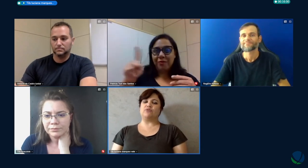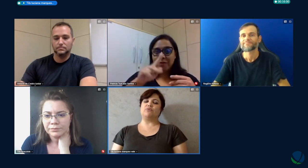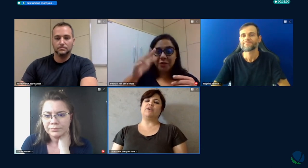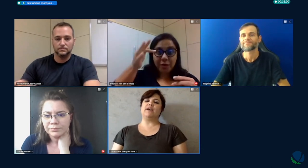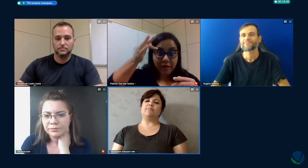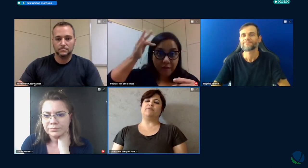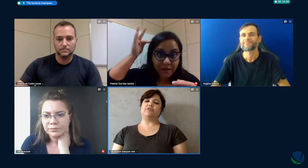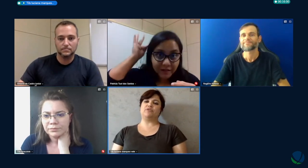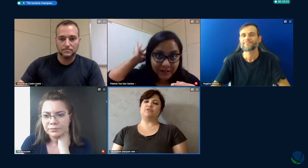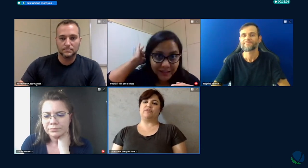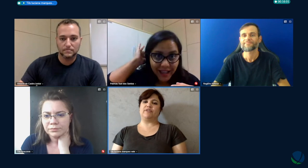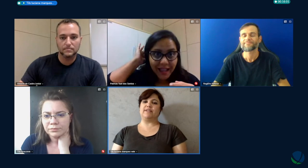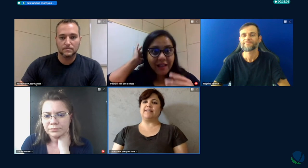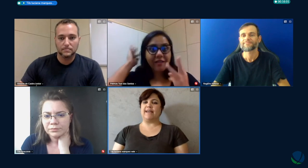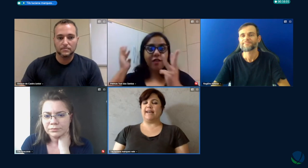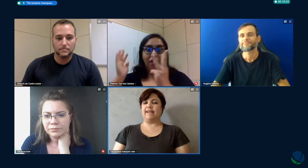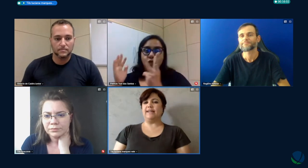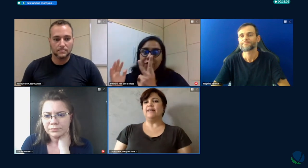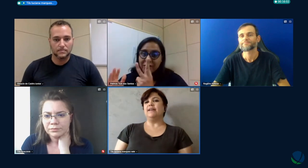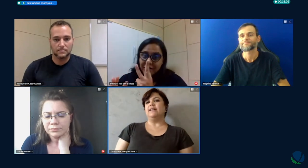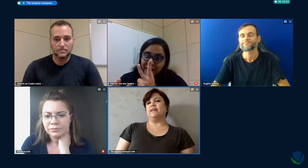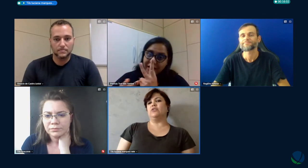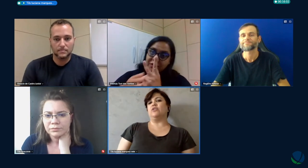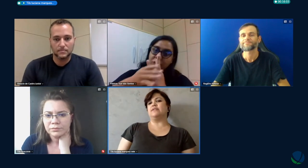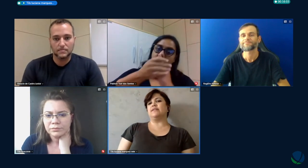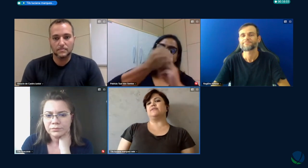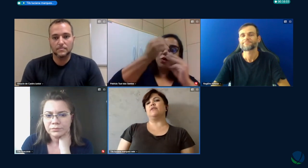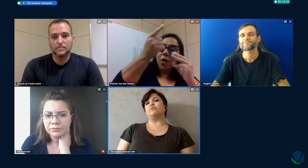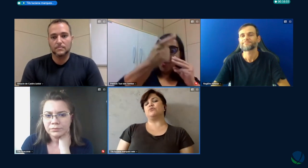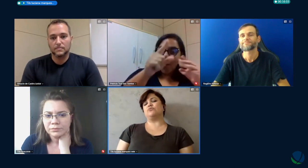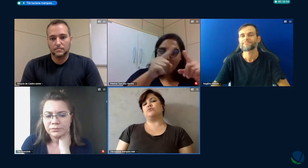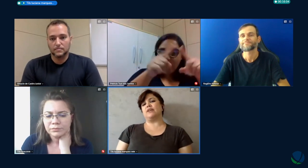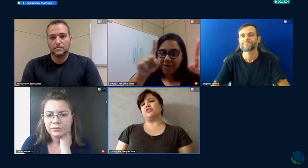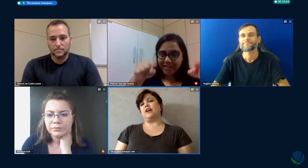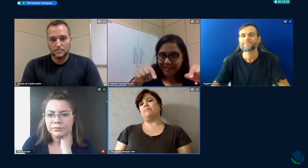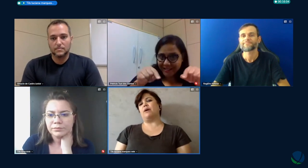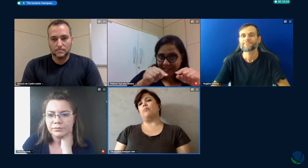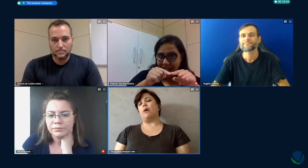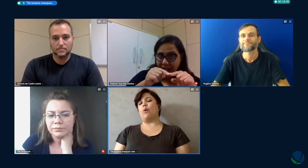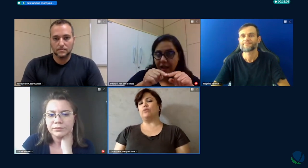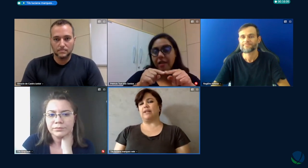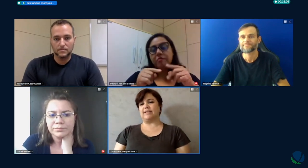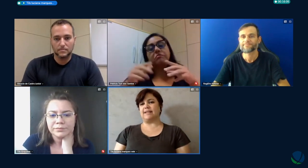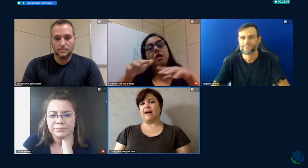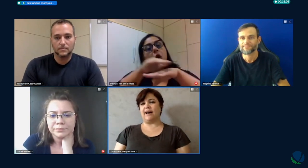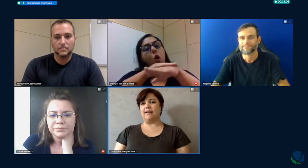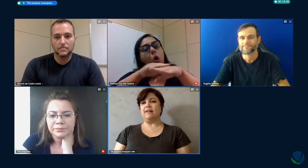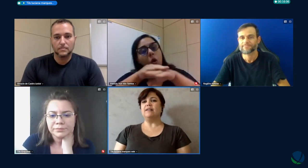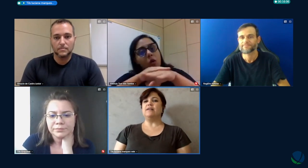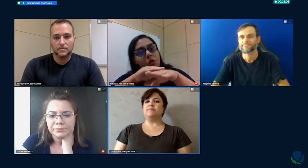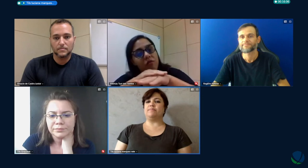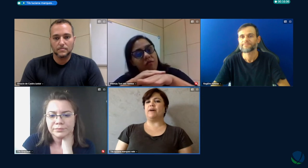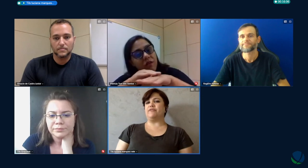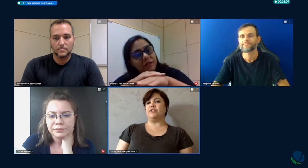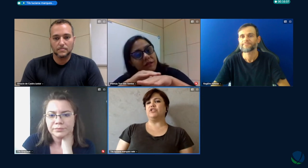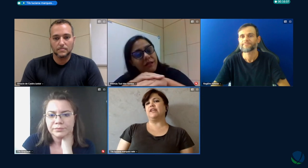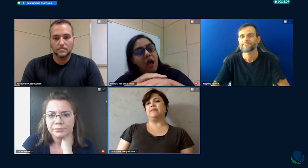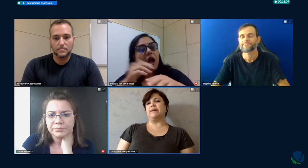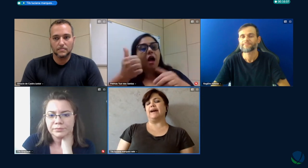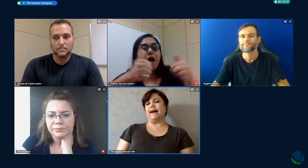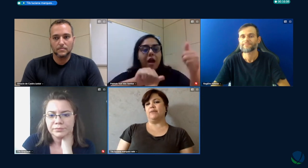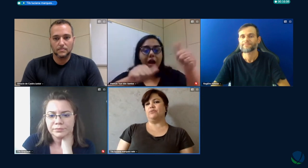ao Glaucio e à professora Franciele que nós três vamos nos retirar para uma outra sala,